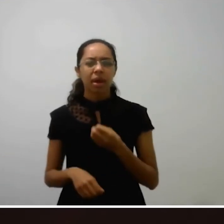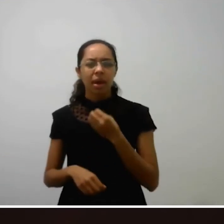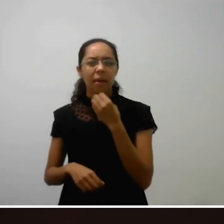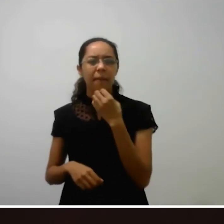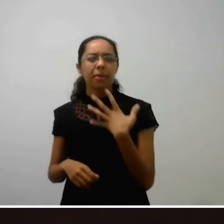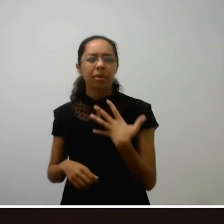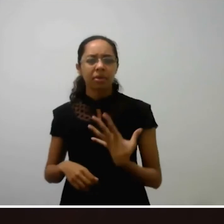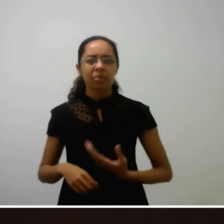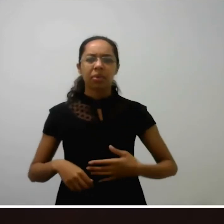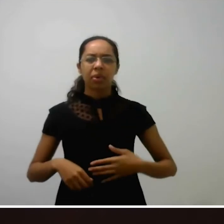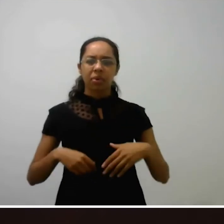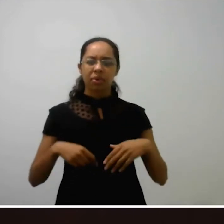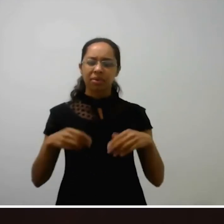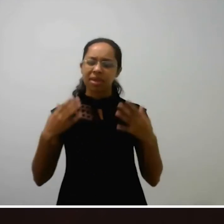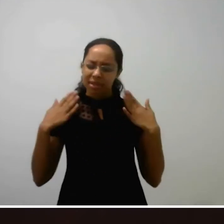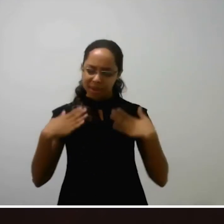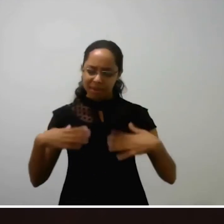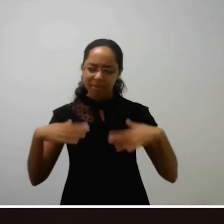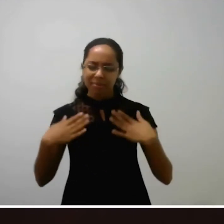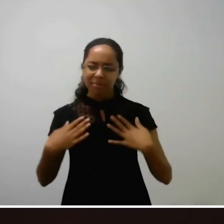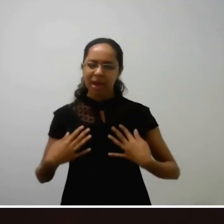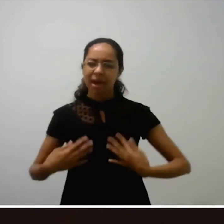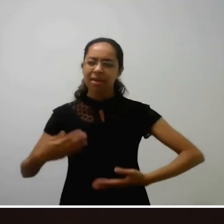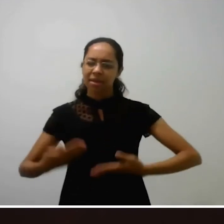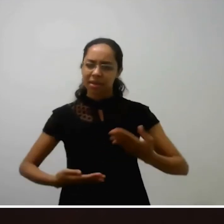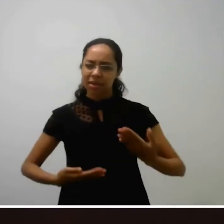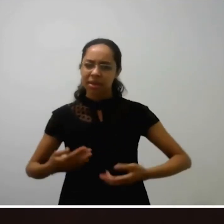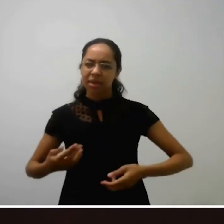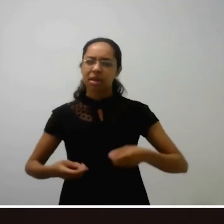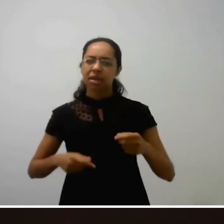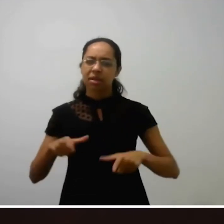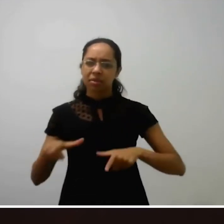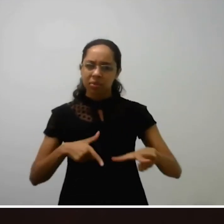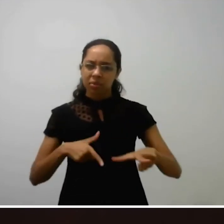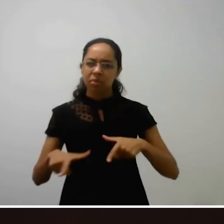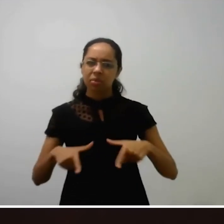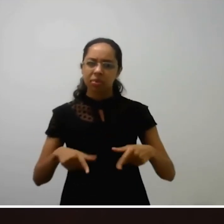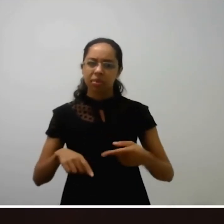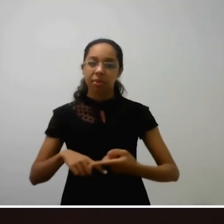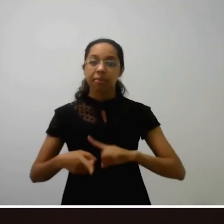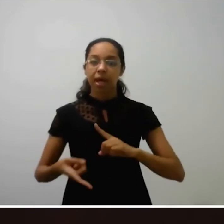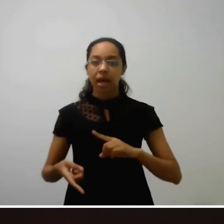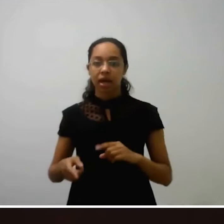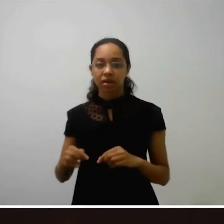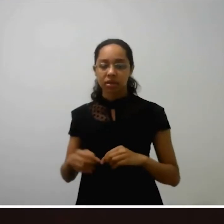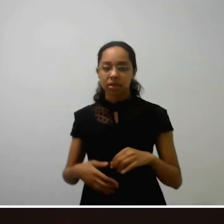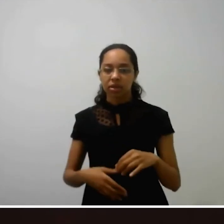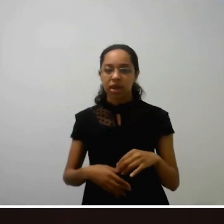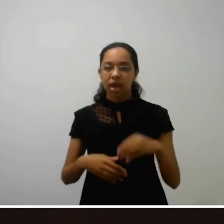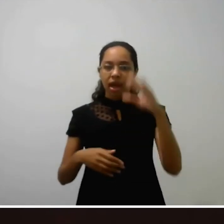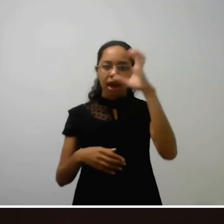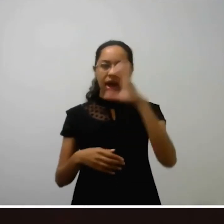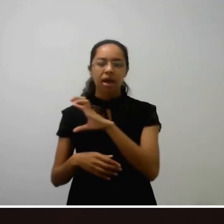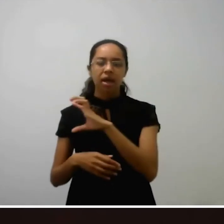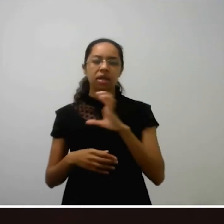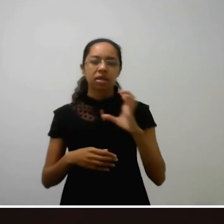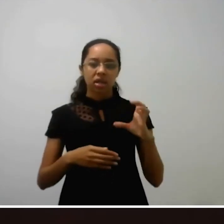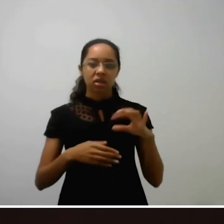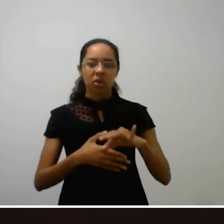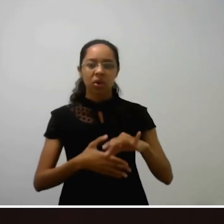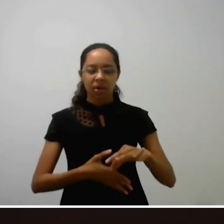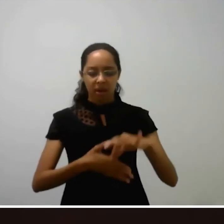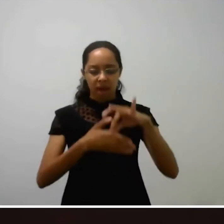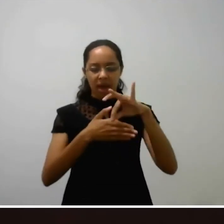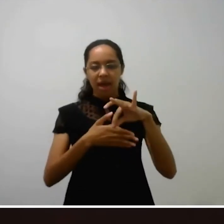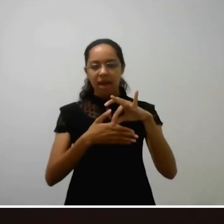Deus prevalecia, a igreja de Roma e o clero caíam em um desprezo cada vez maior. Estes